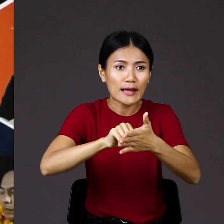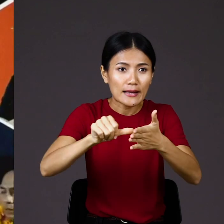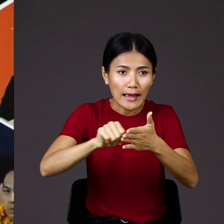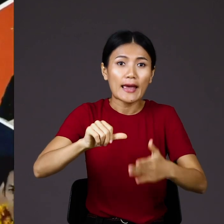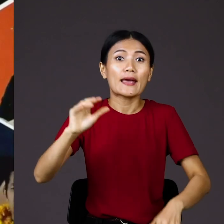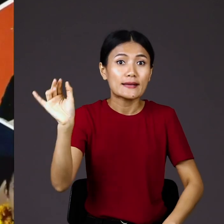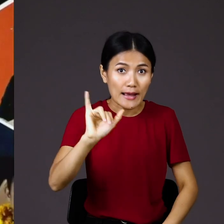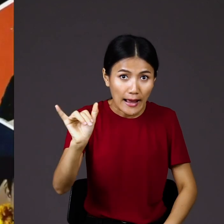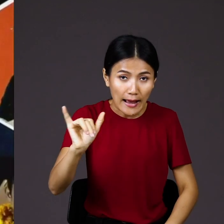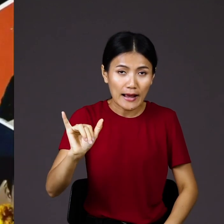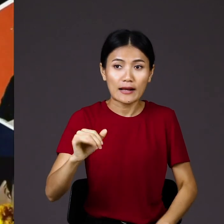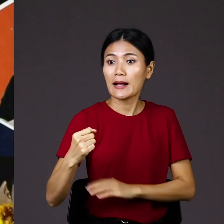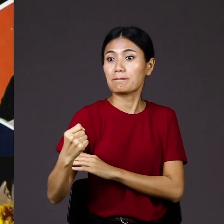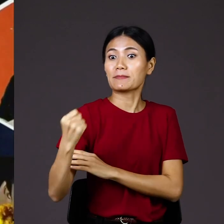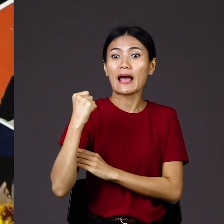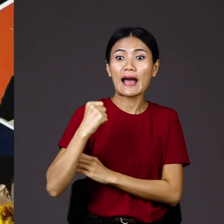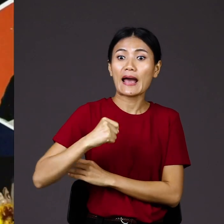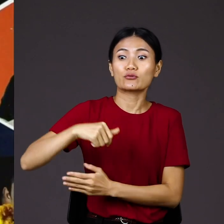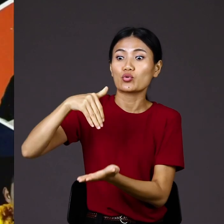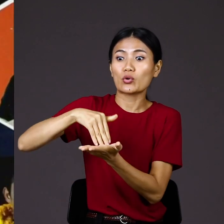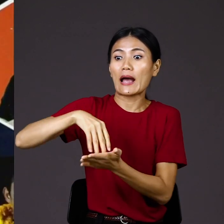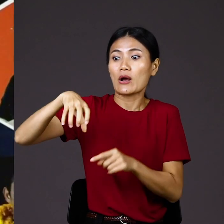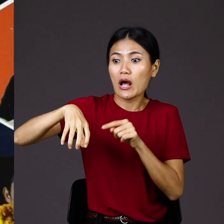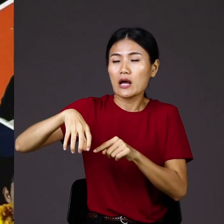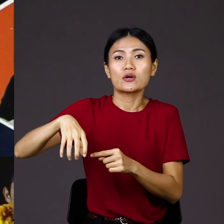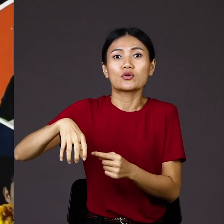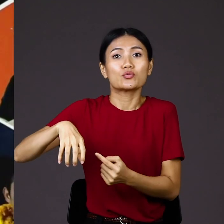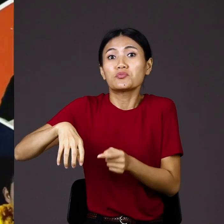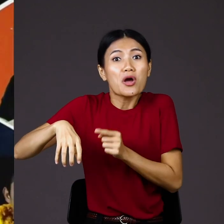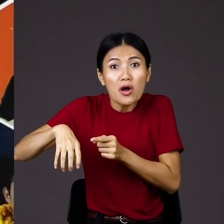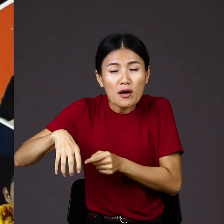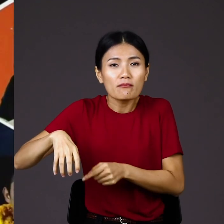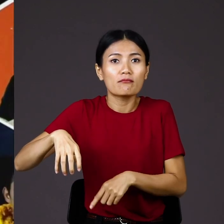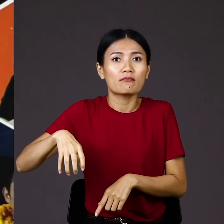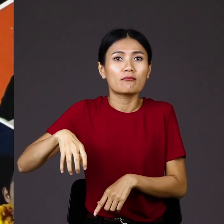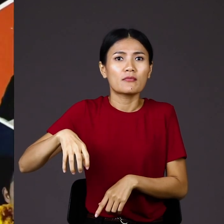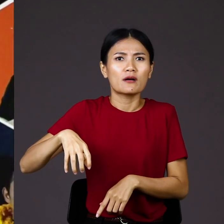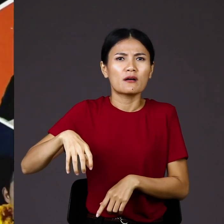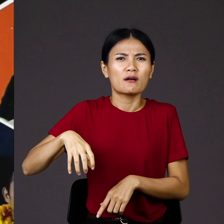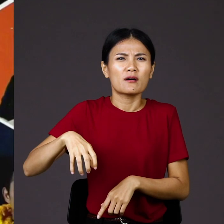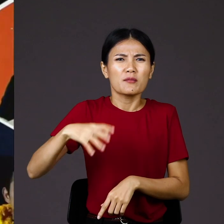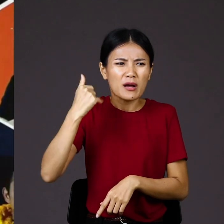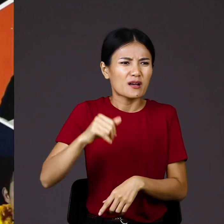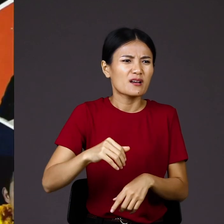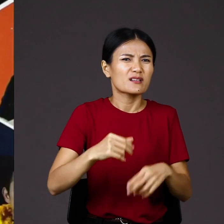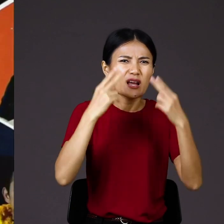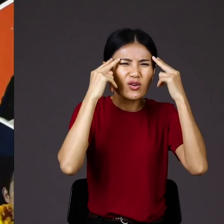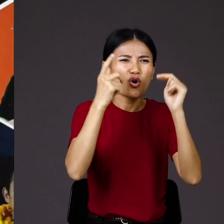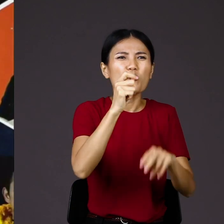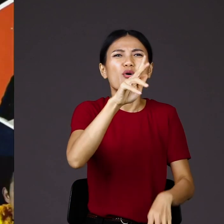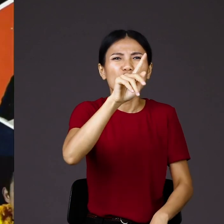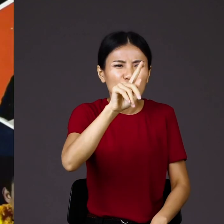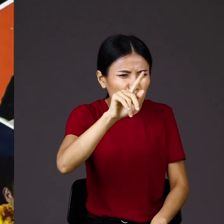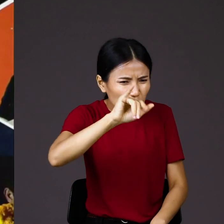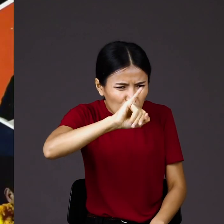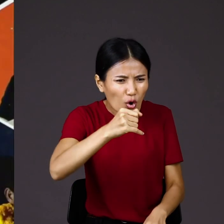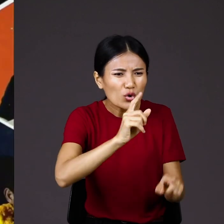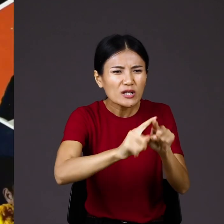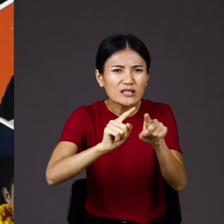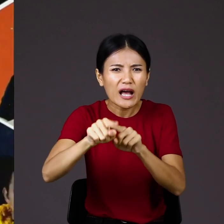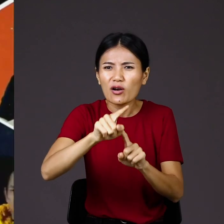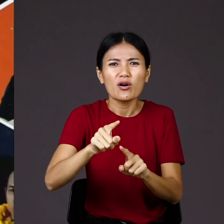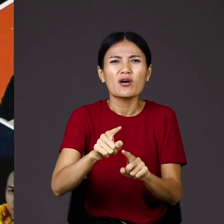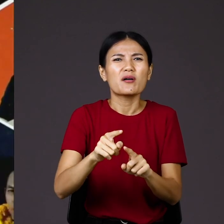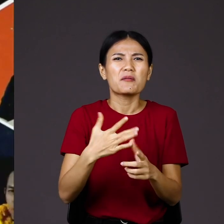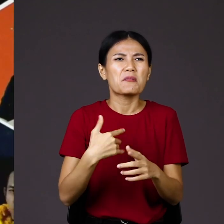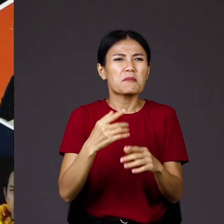ดินยังไปกระจุกอยู่ที่ส่วนกลางนายกอบจ.กี่คนก็จะแก้ปัญหาไม่ได้เพราะคุณจะเ